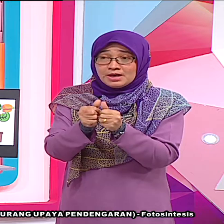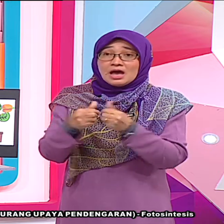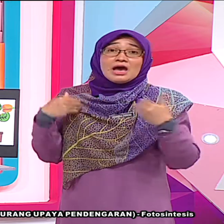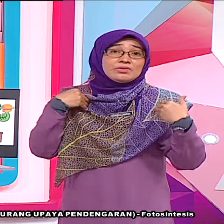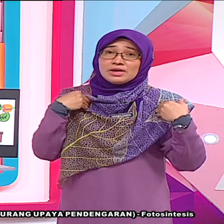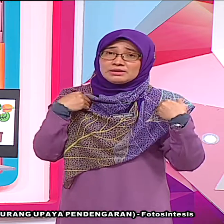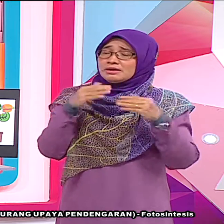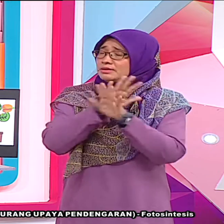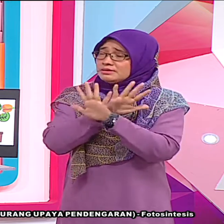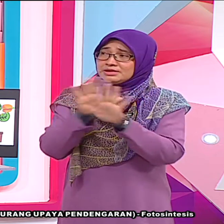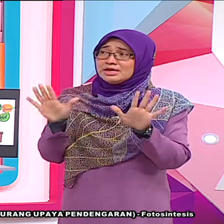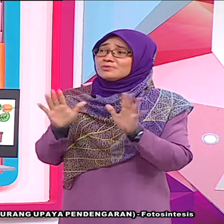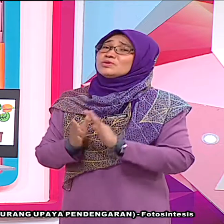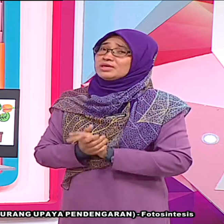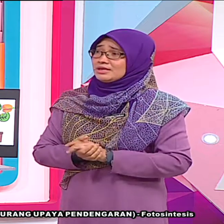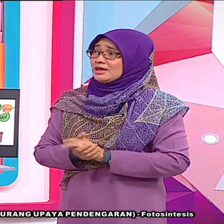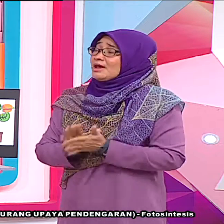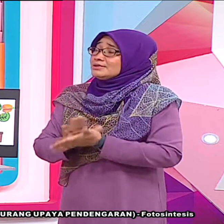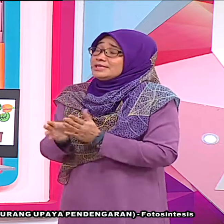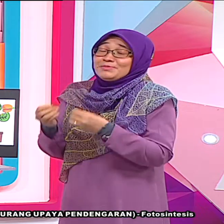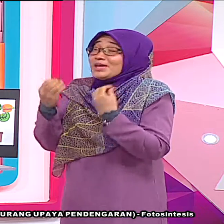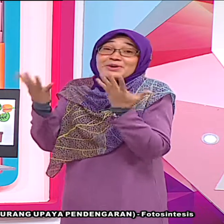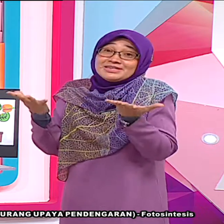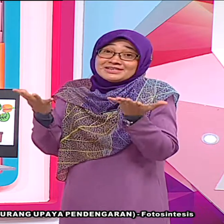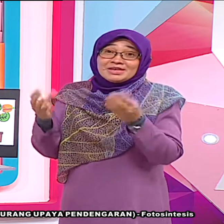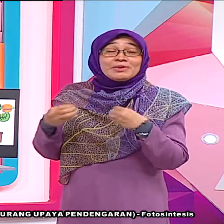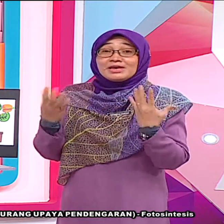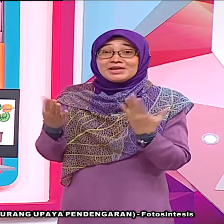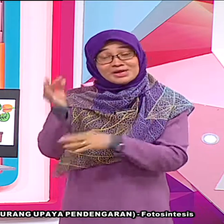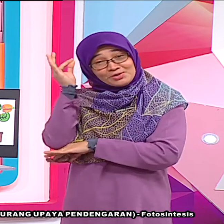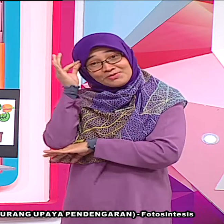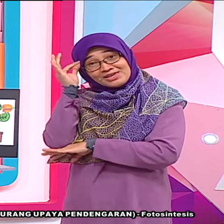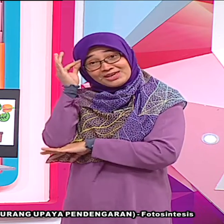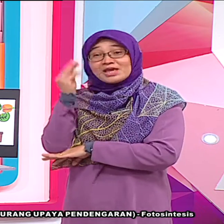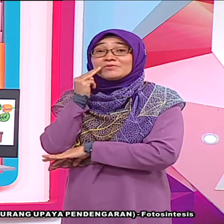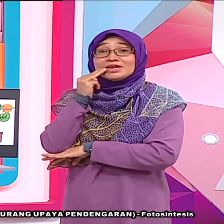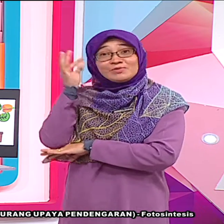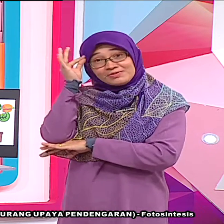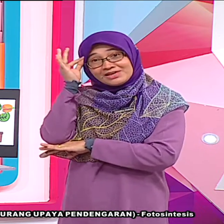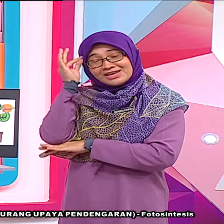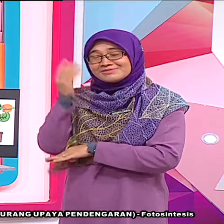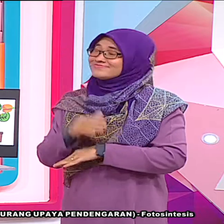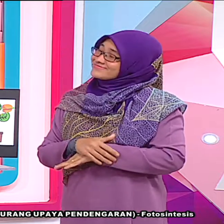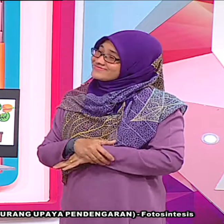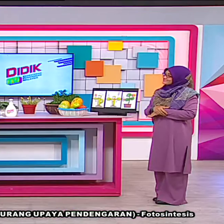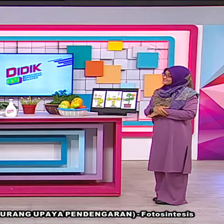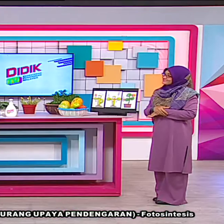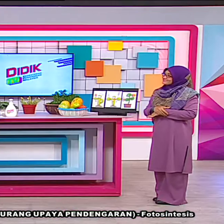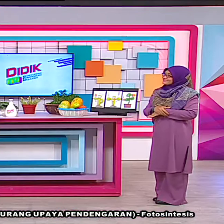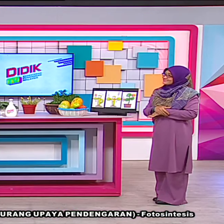Haiwan alam tak mungkin aja di Bagaimana bagaimana Boleh pikir Mira berzikir Jadi kalau macam